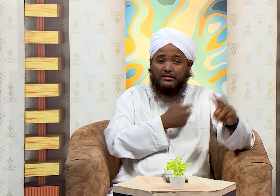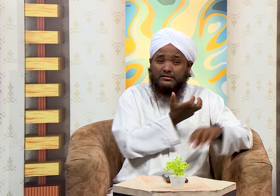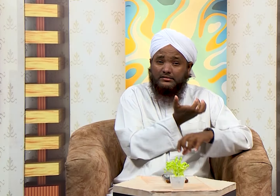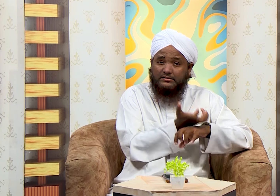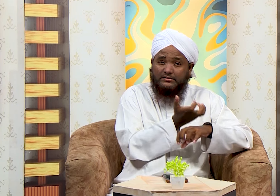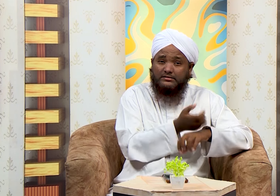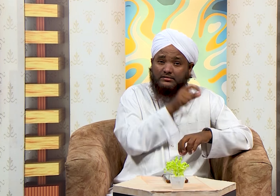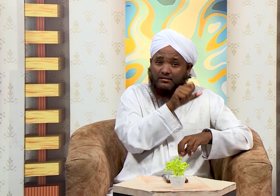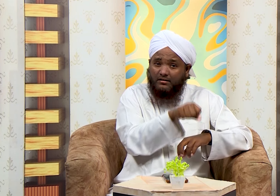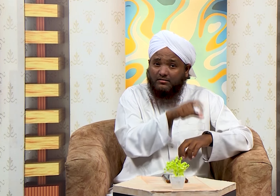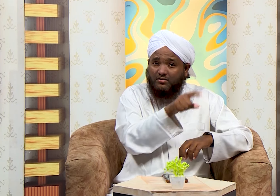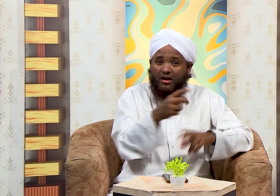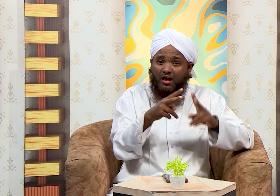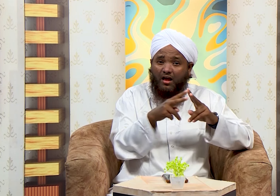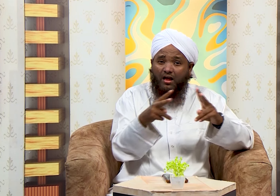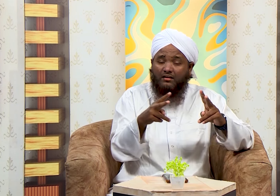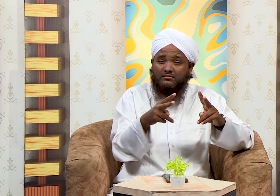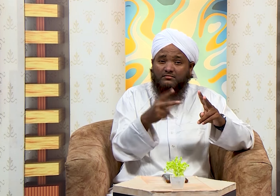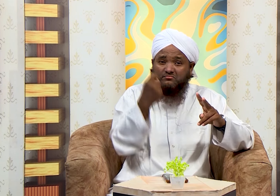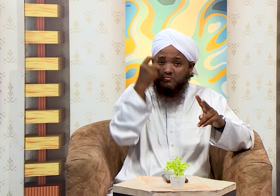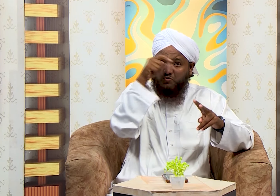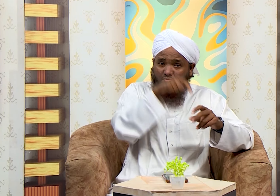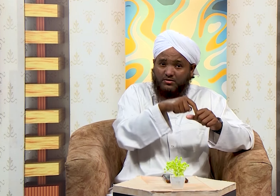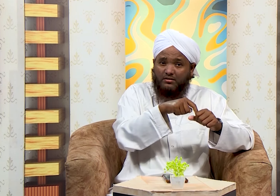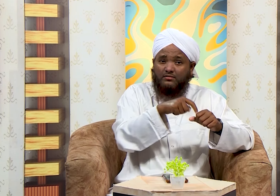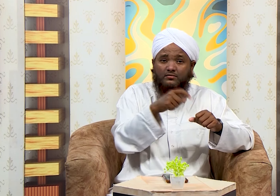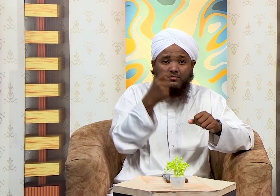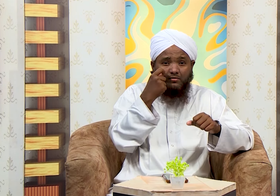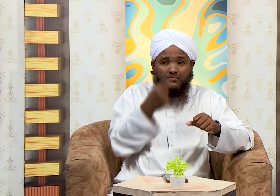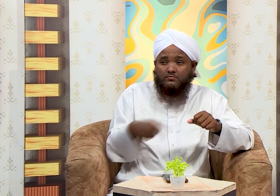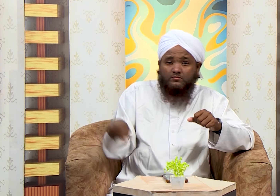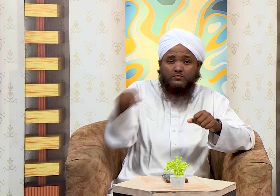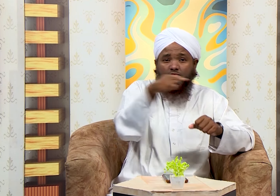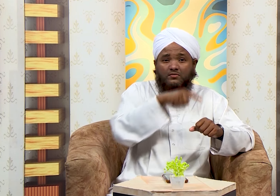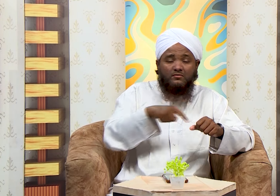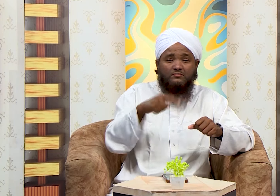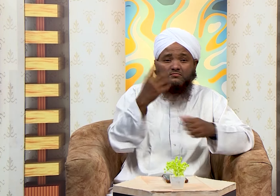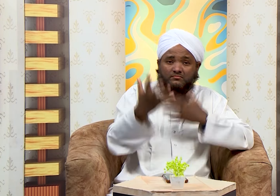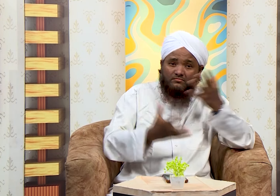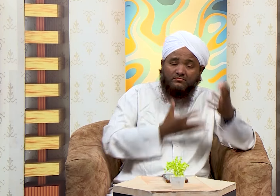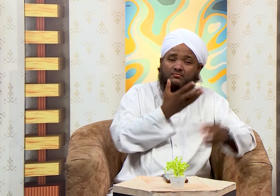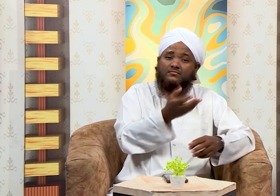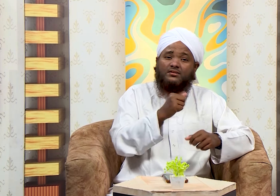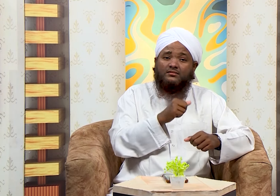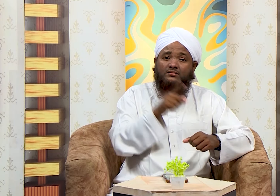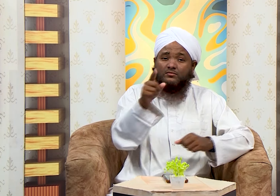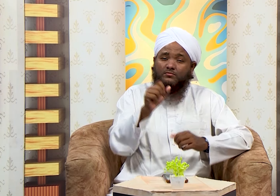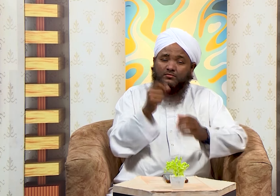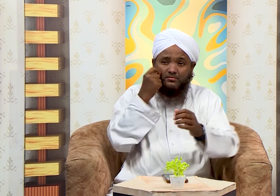سخت دل ہوتے تو وہ ضرور تمہارے گرد سے پریشان ہو جاتے تو تم انہیں معاف فرماؤ اور ان